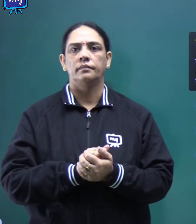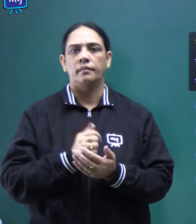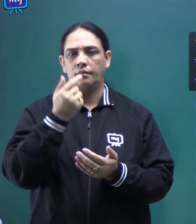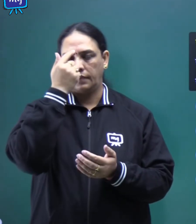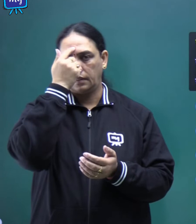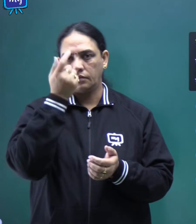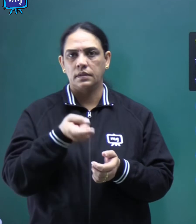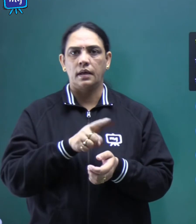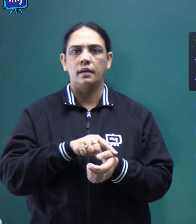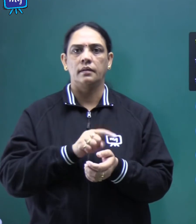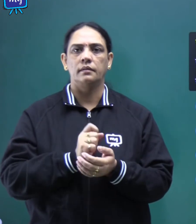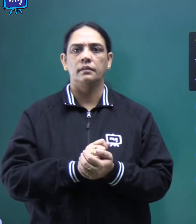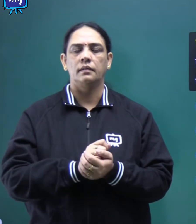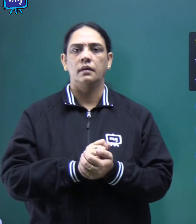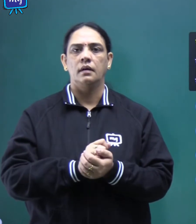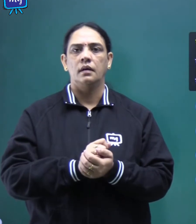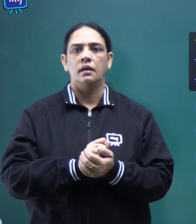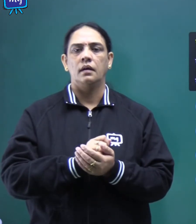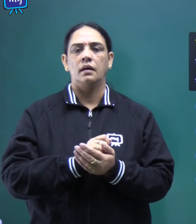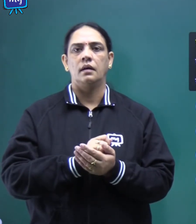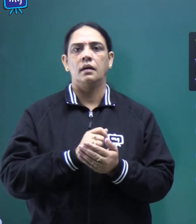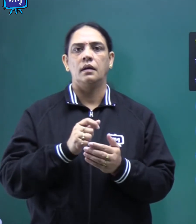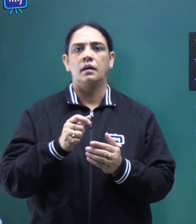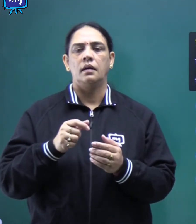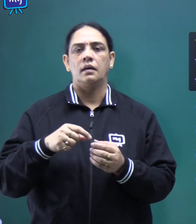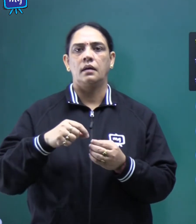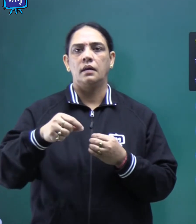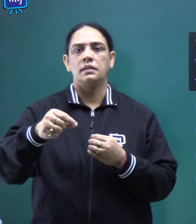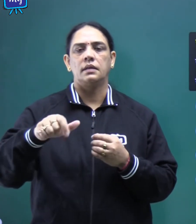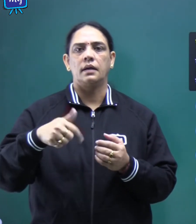बिंदु से खींची गई